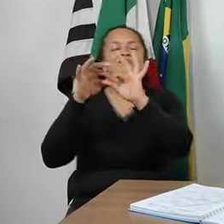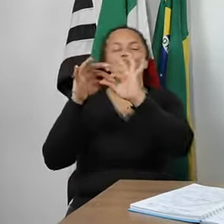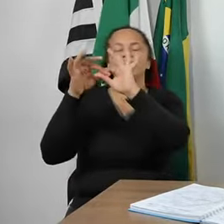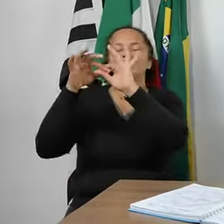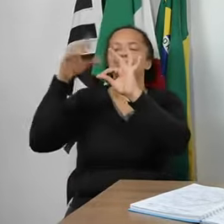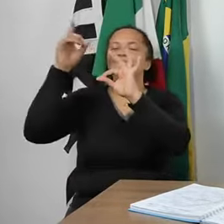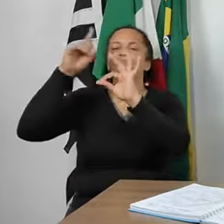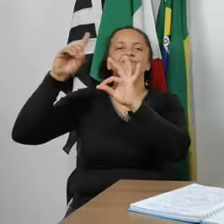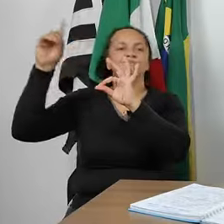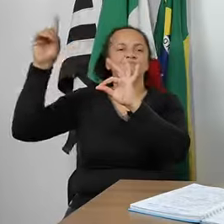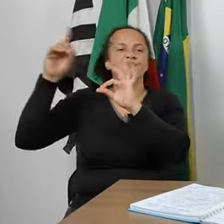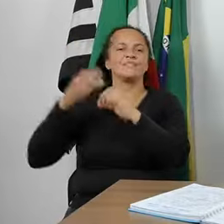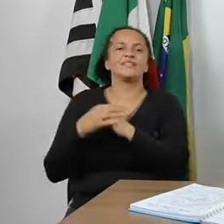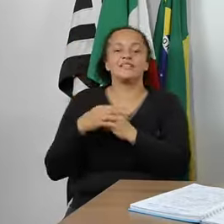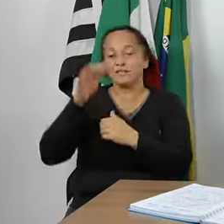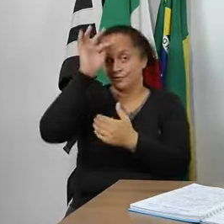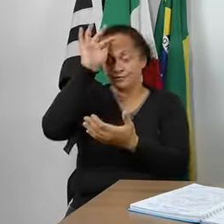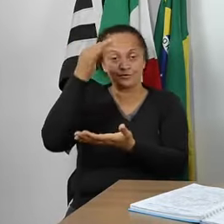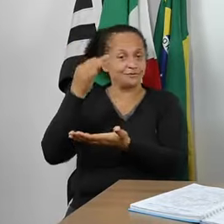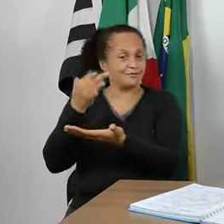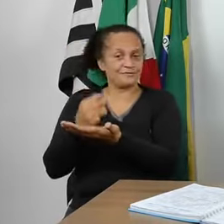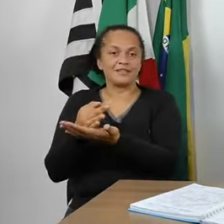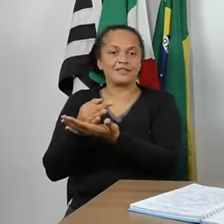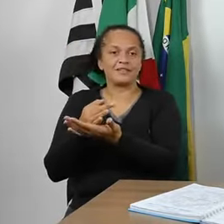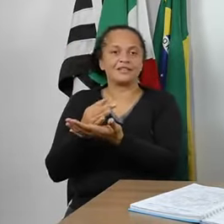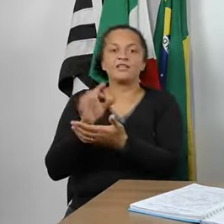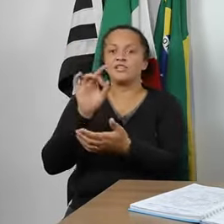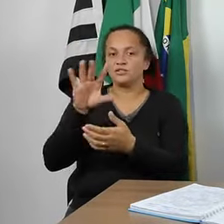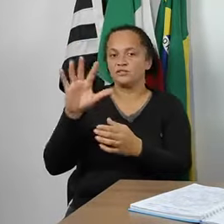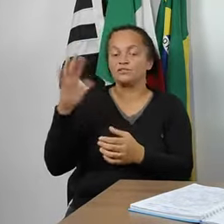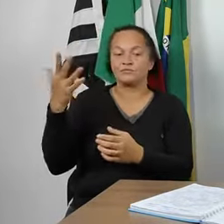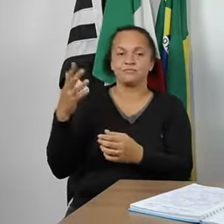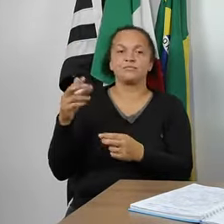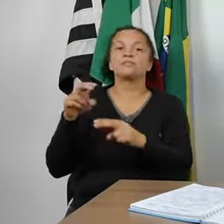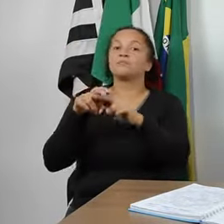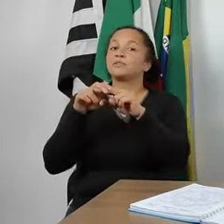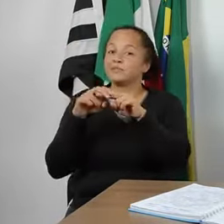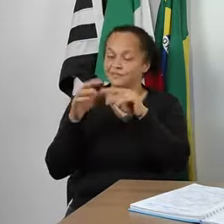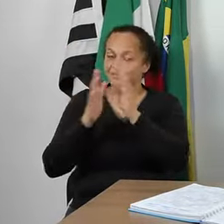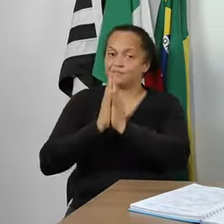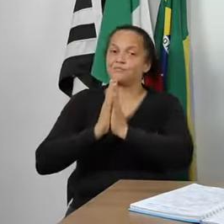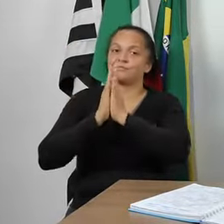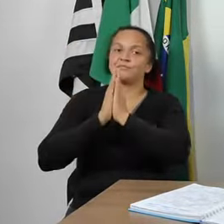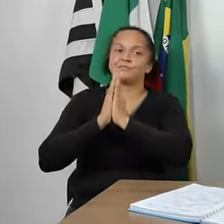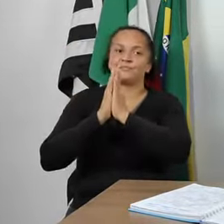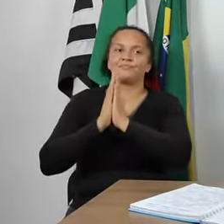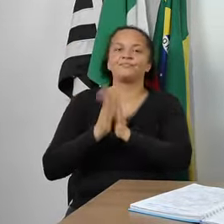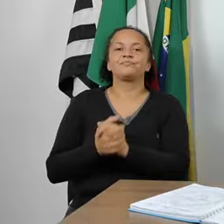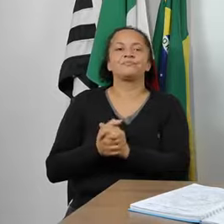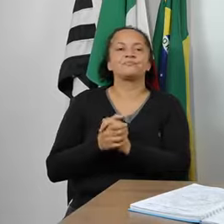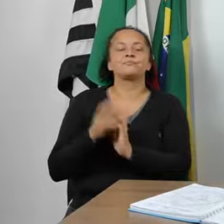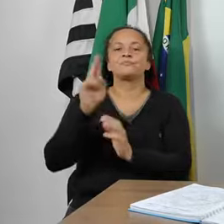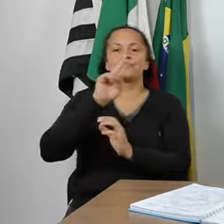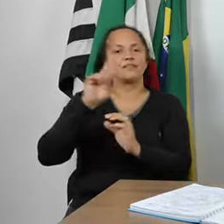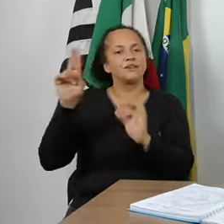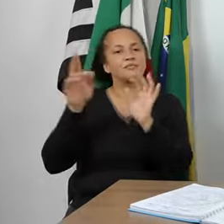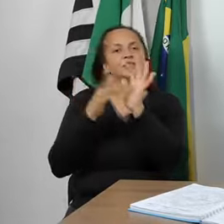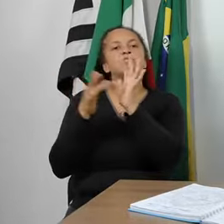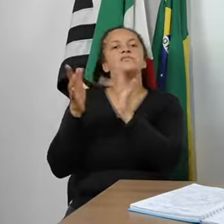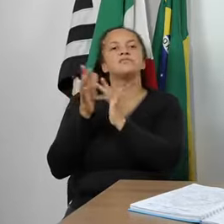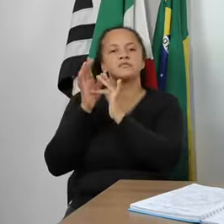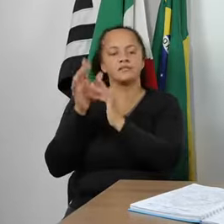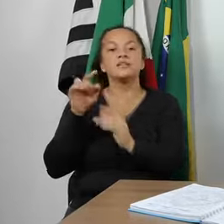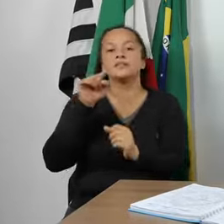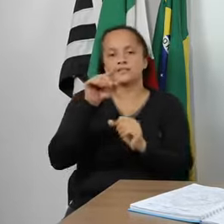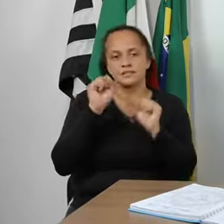no mesmo espírito, na mesma fé. Isso só é possível por meio da oração e por meio da palavra. Então, em nome de Jesus, que você